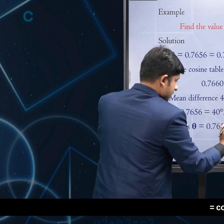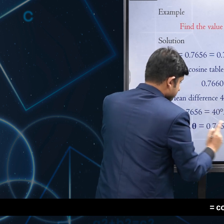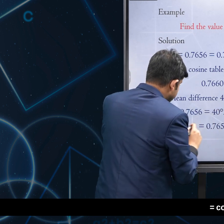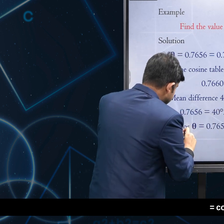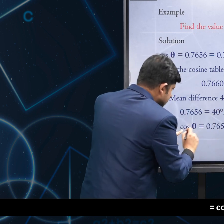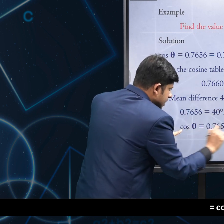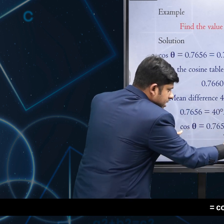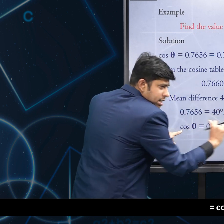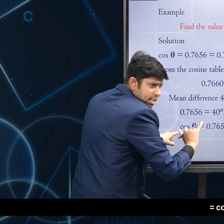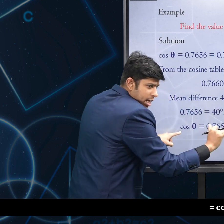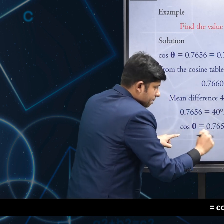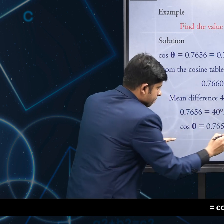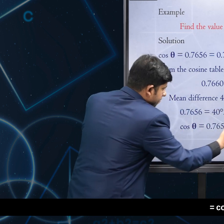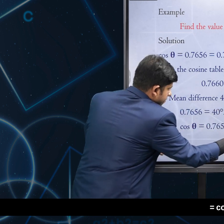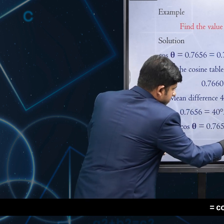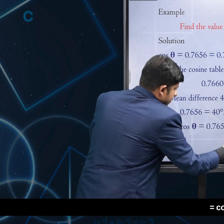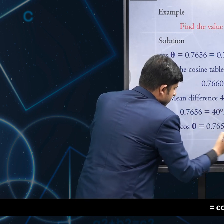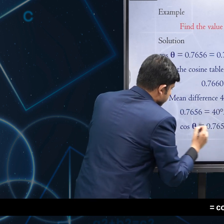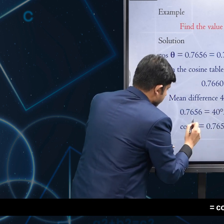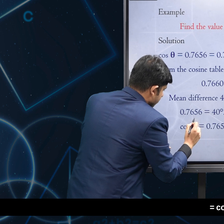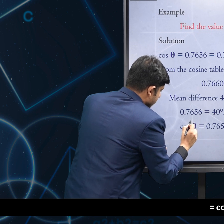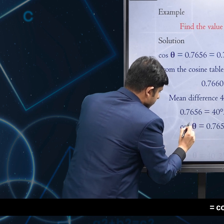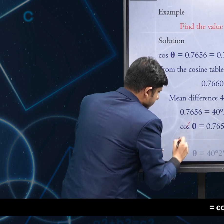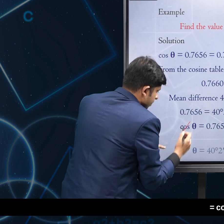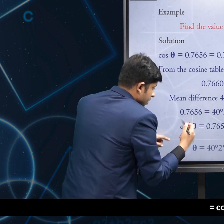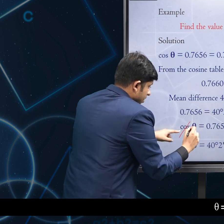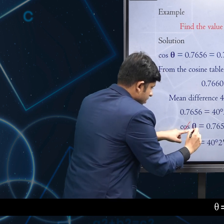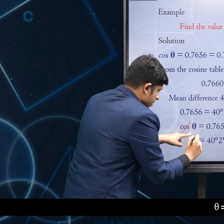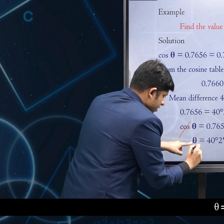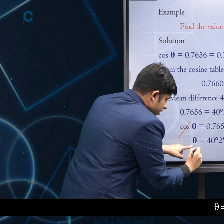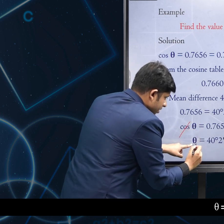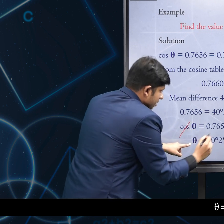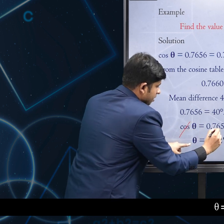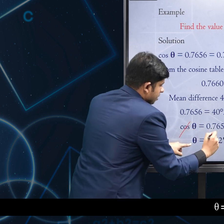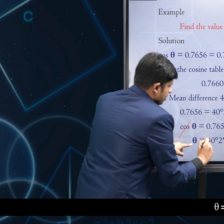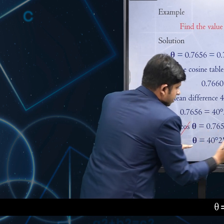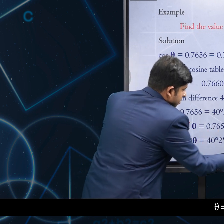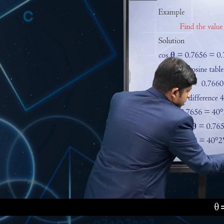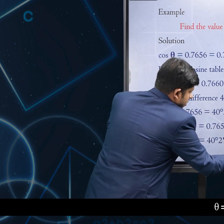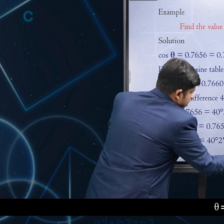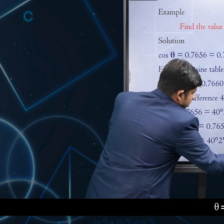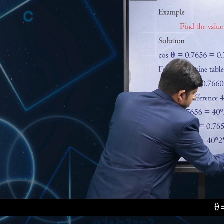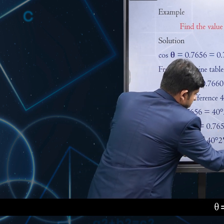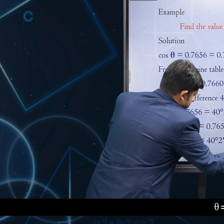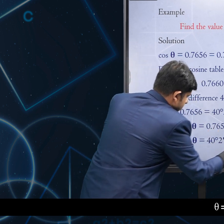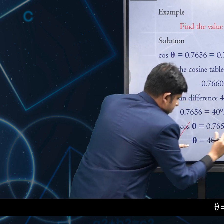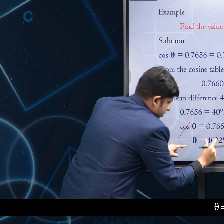0.7656 కాస్ 40 డిగ్రీలు 2 నిమిషాలు. తీటా 40 డిగ్రీలు 2 నిమిషాలు.